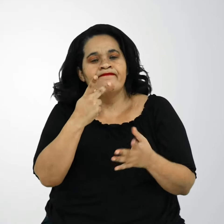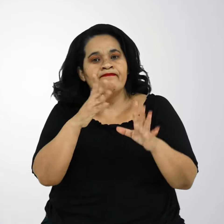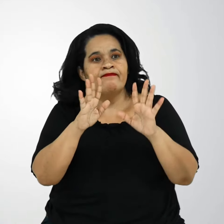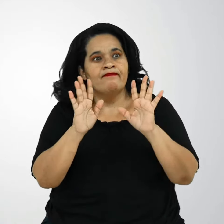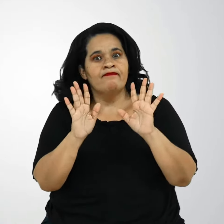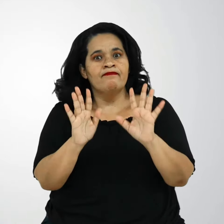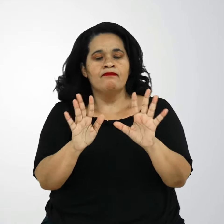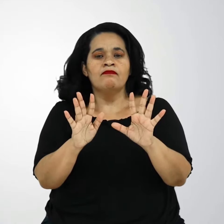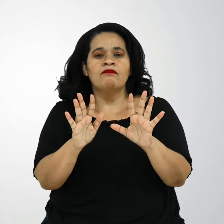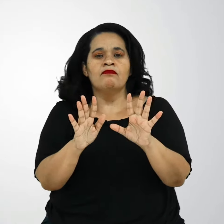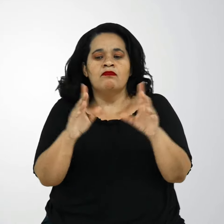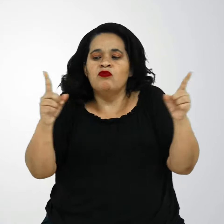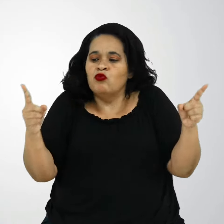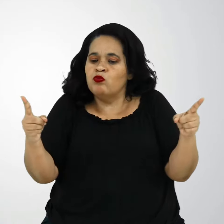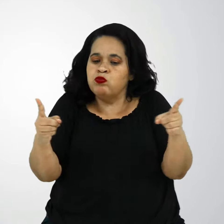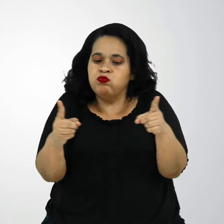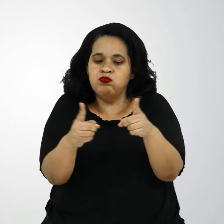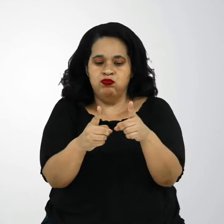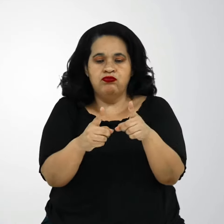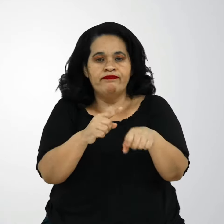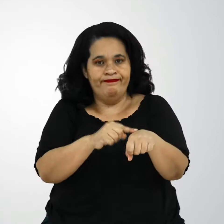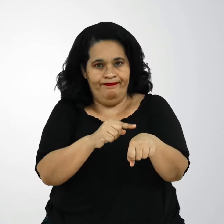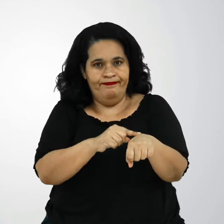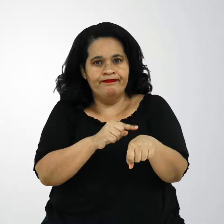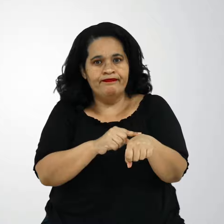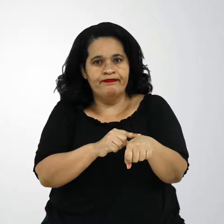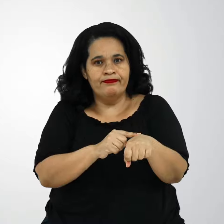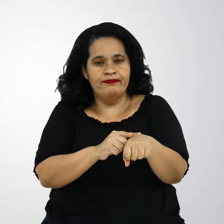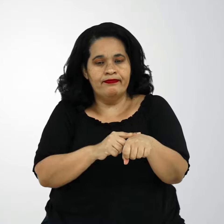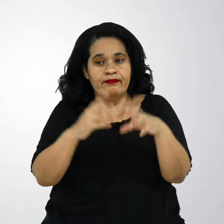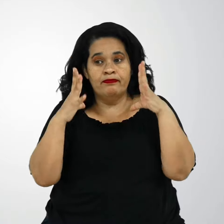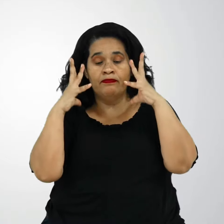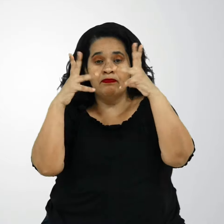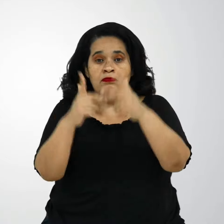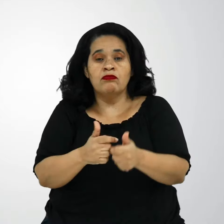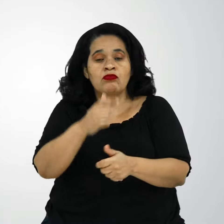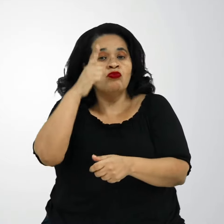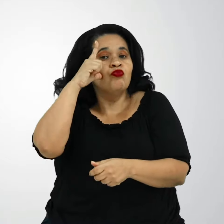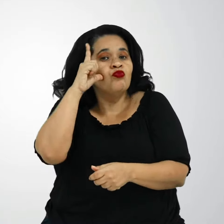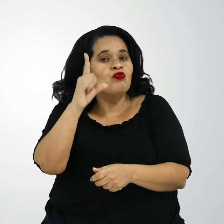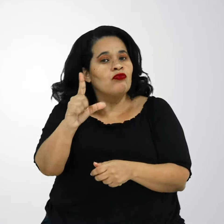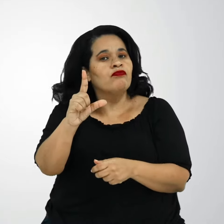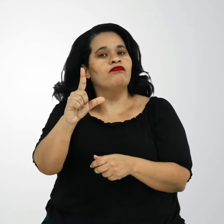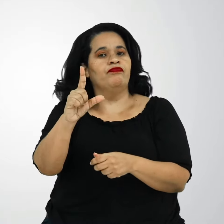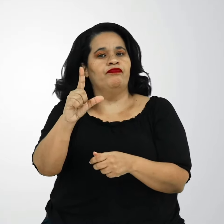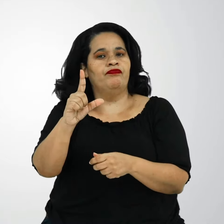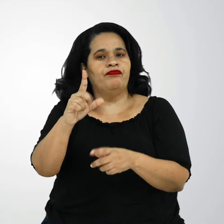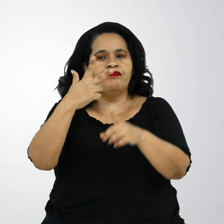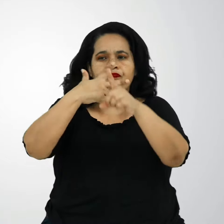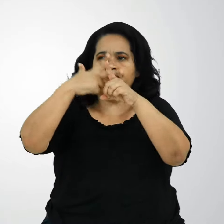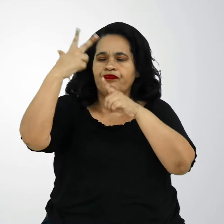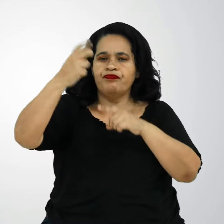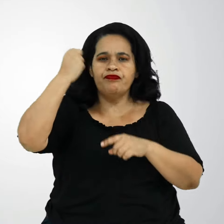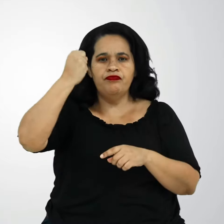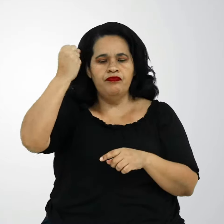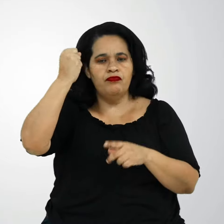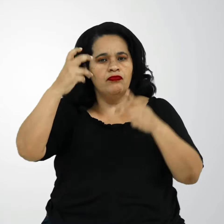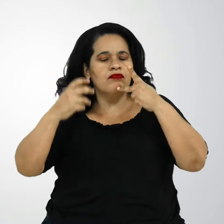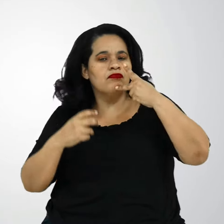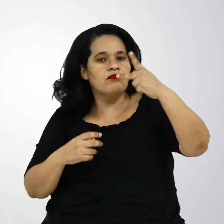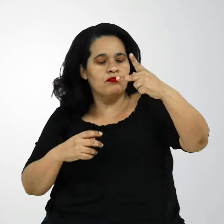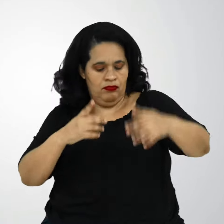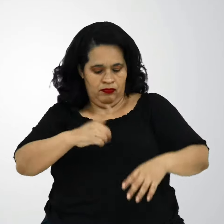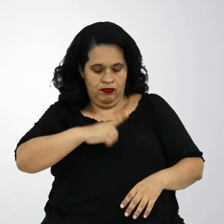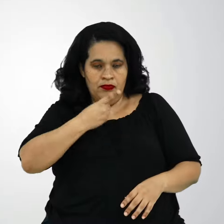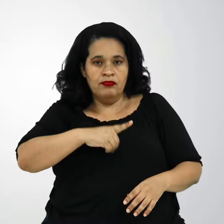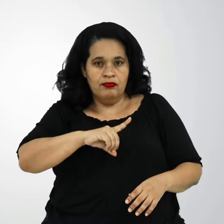que será um período curto para que a igreja consiga passar e ser cessada aí a profecia de Daniel.